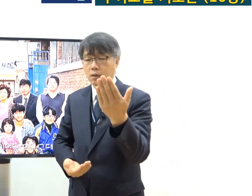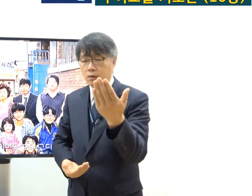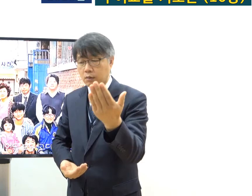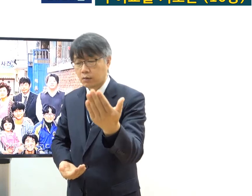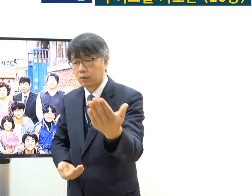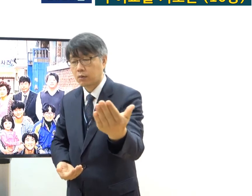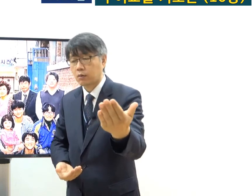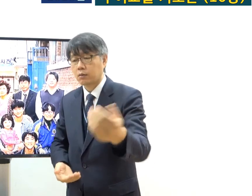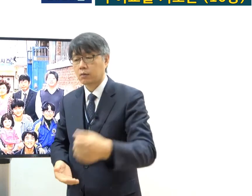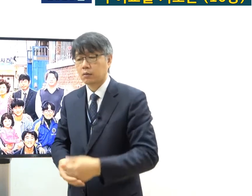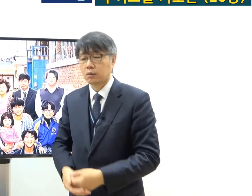그대여